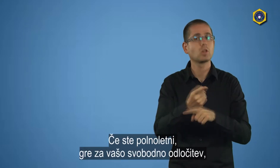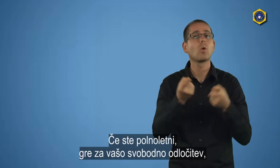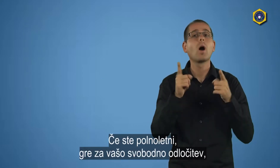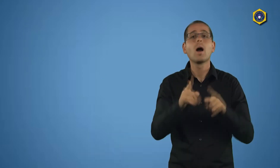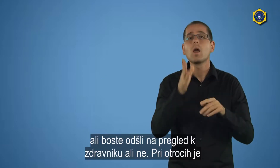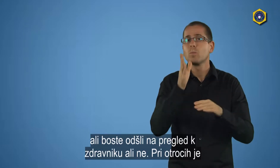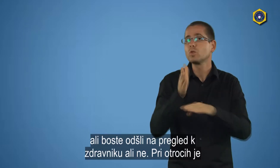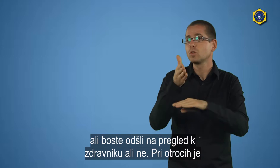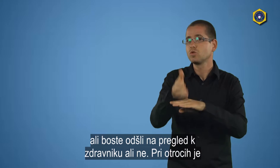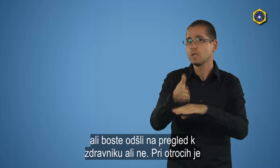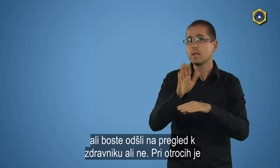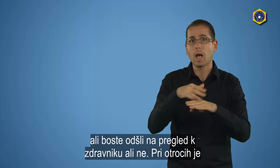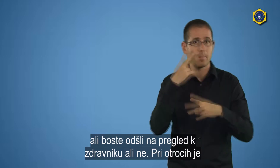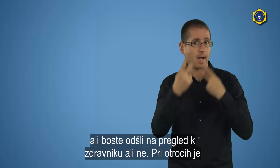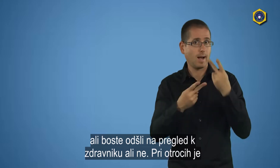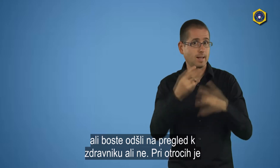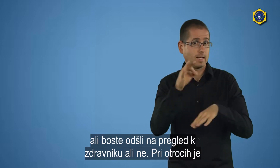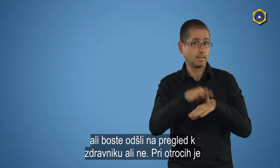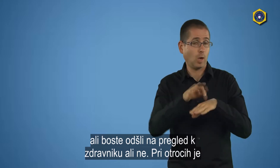boste odšli na pregled k zdravniku ali ne.